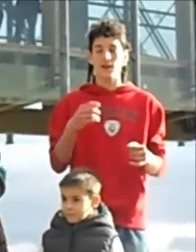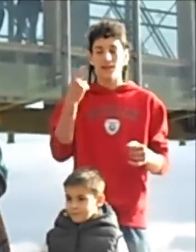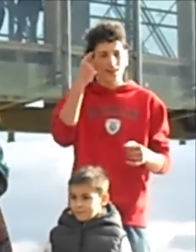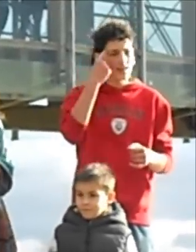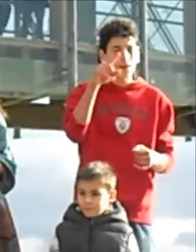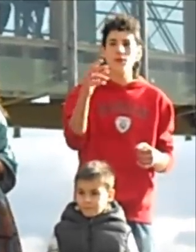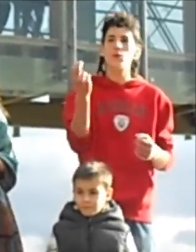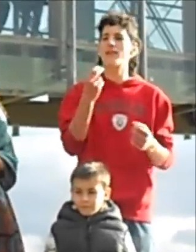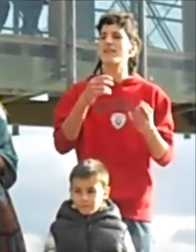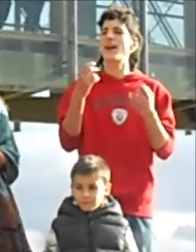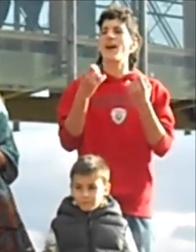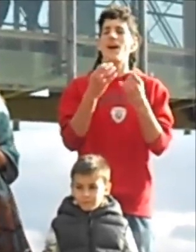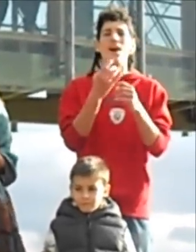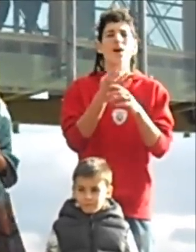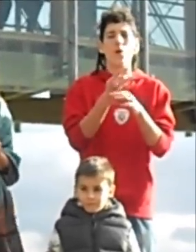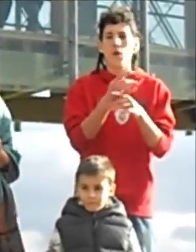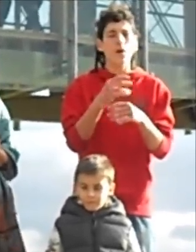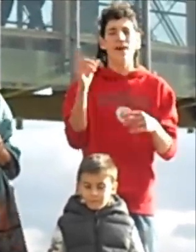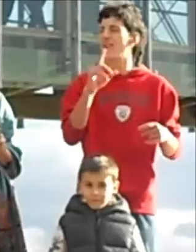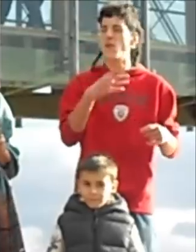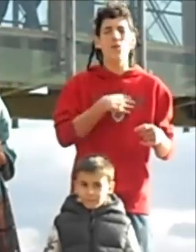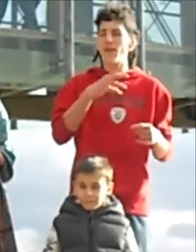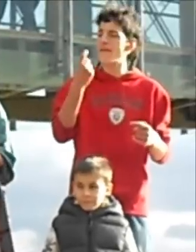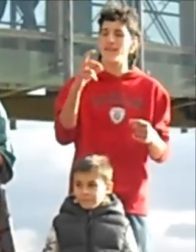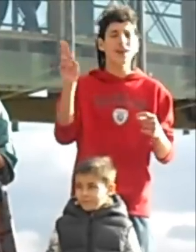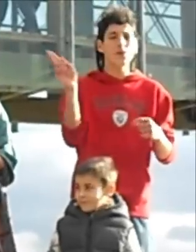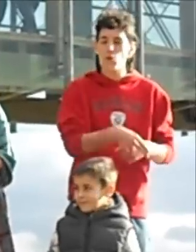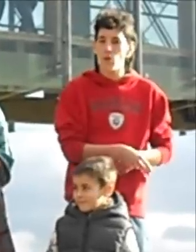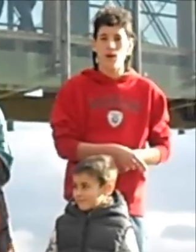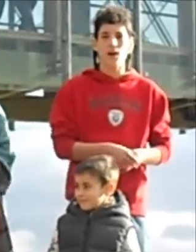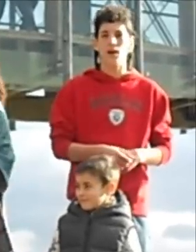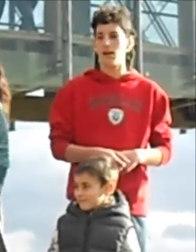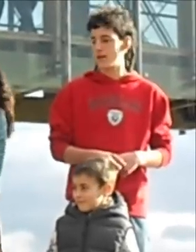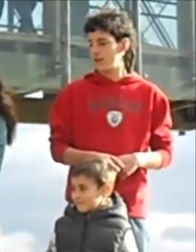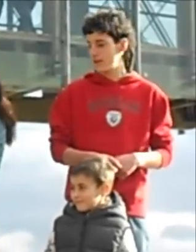Badakizue zein zen sekula falta ezin den jolasa?